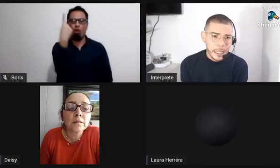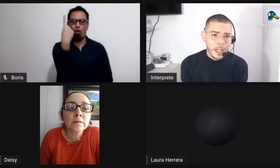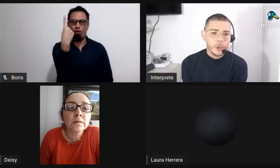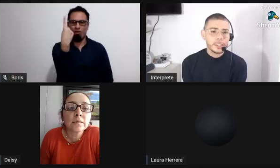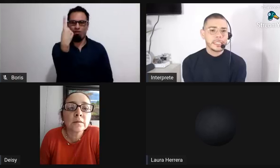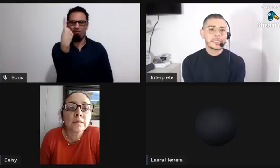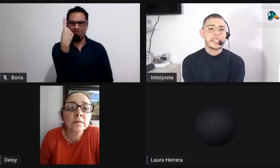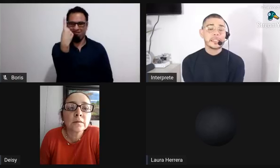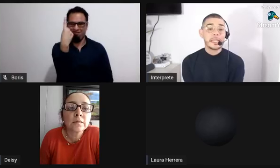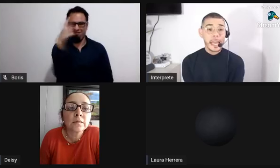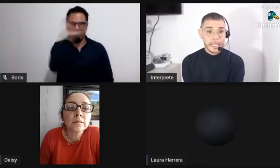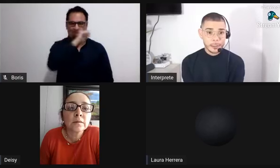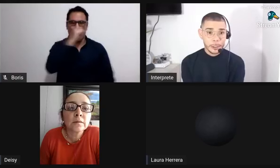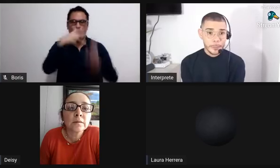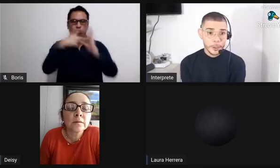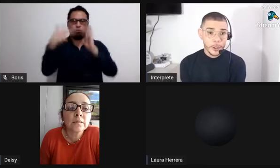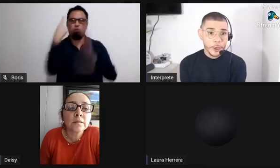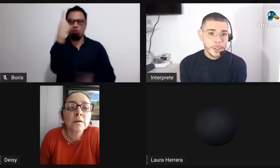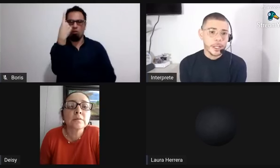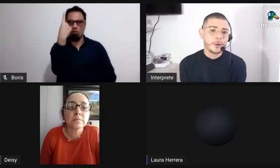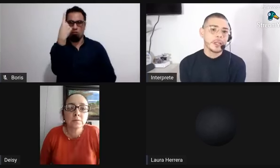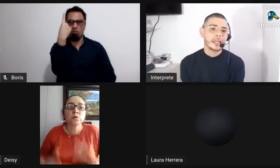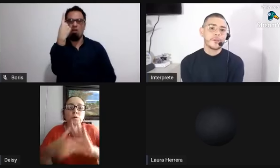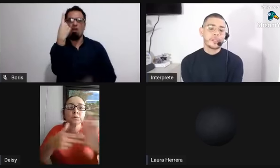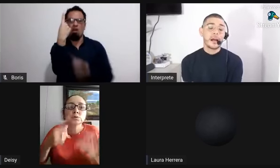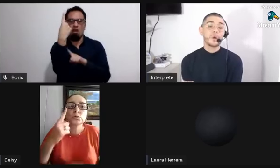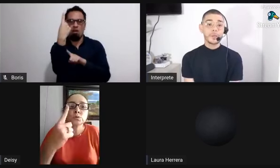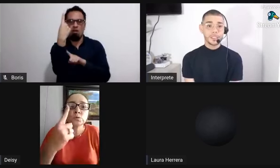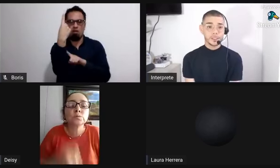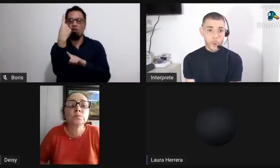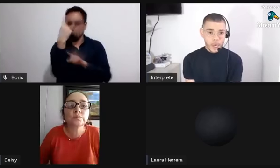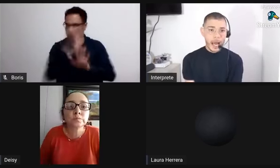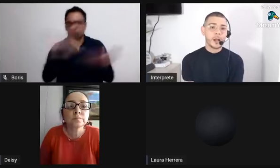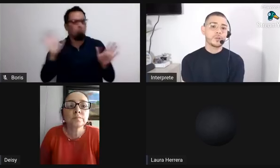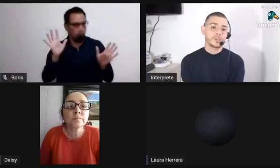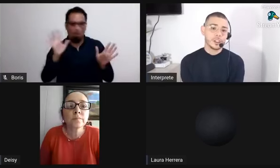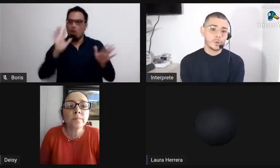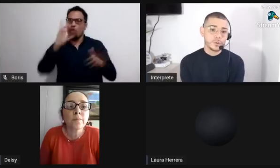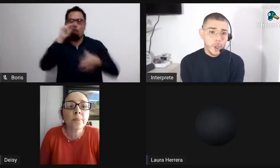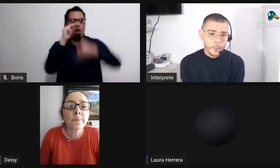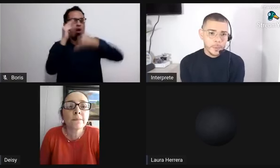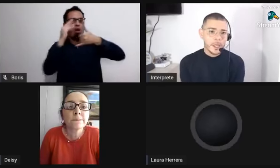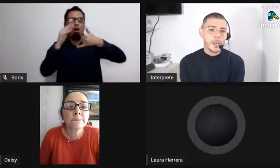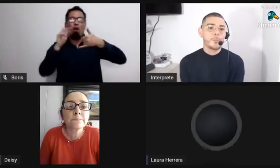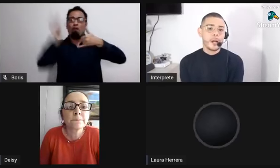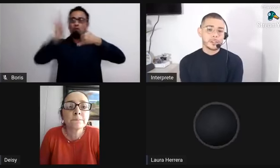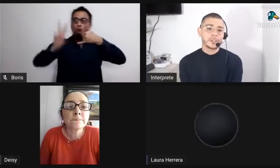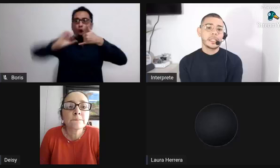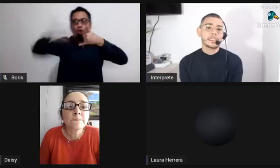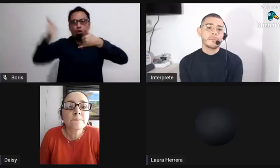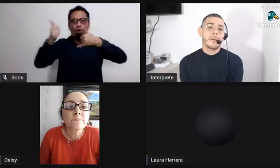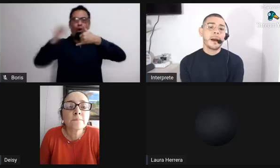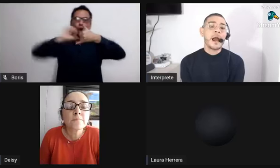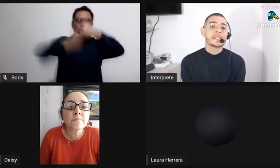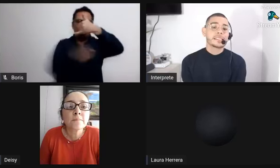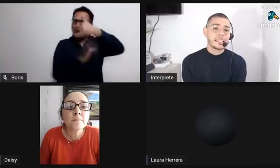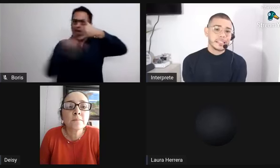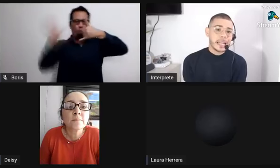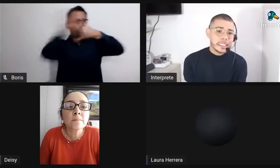Lo interesante de este periodo de gobierno era que había una sola constitución, por Okay. eso se le llamaba